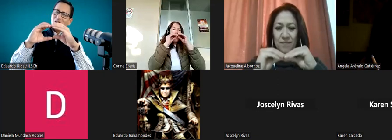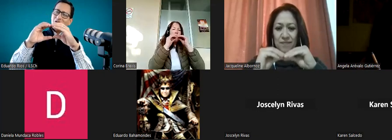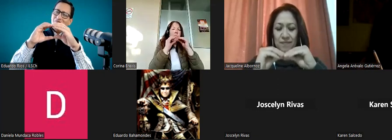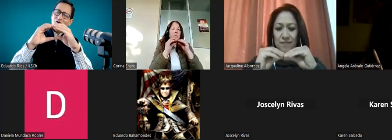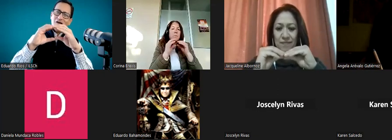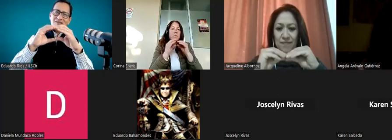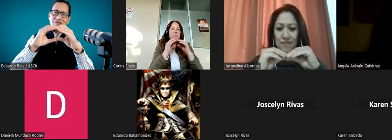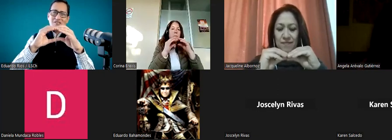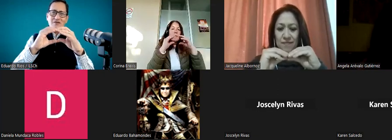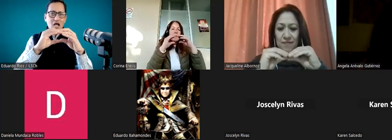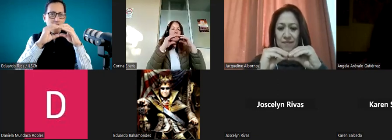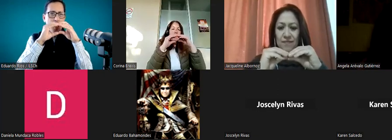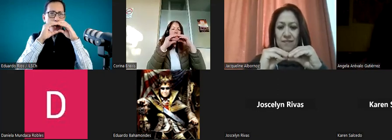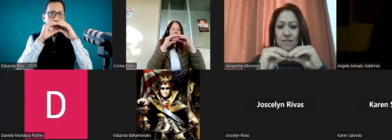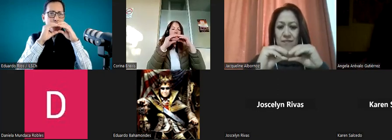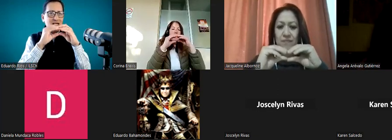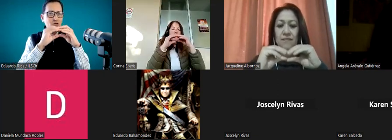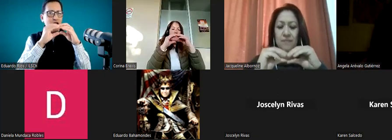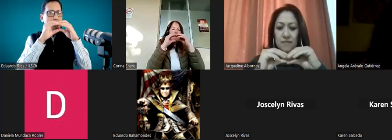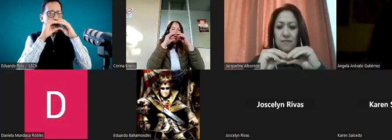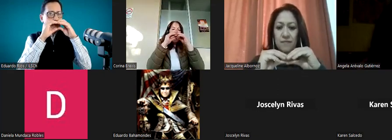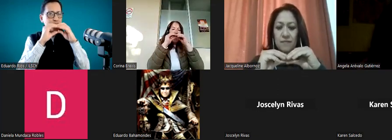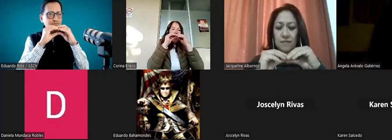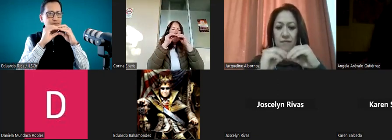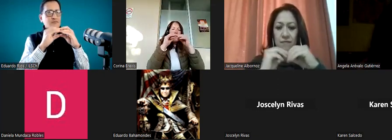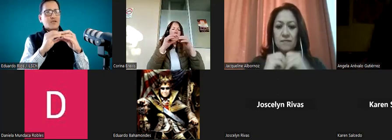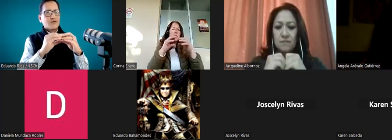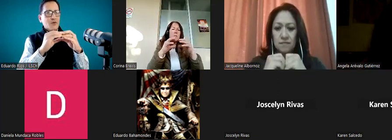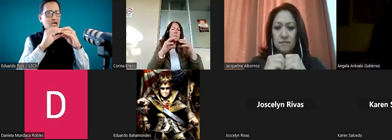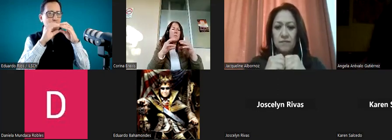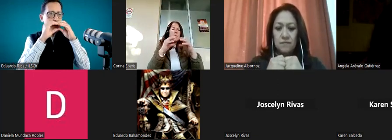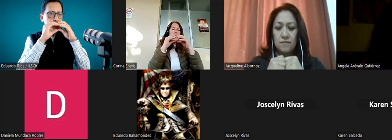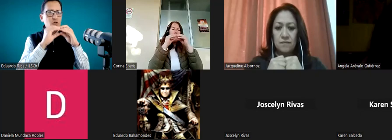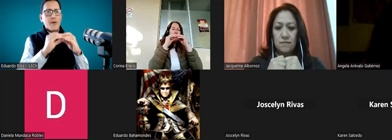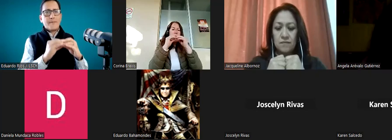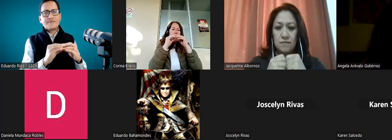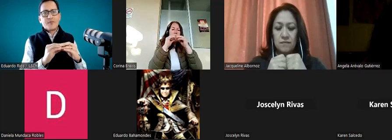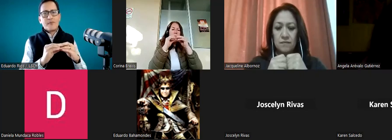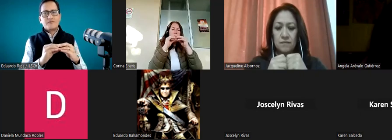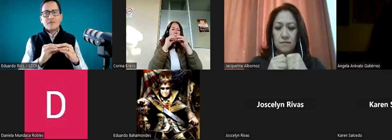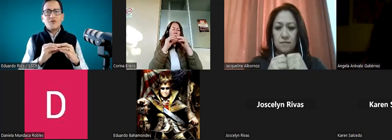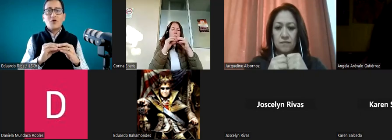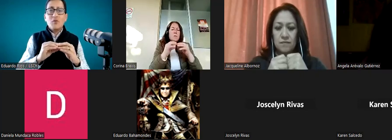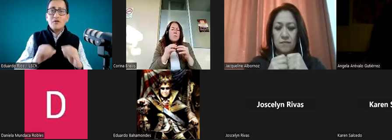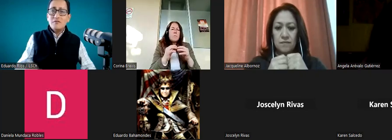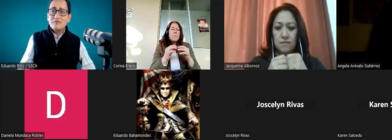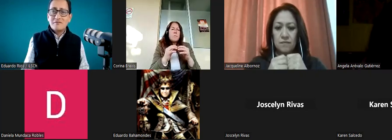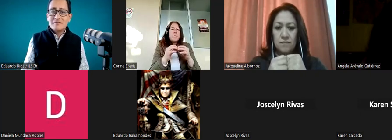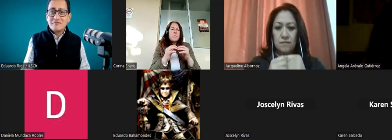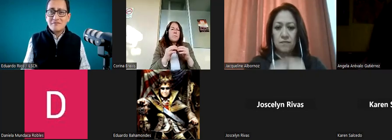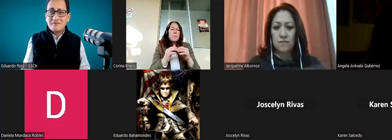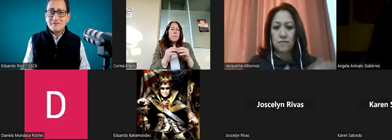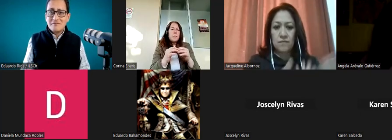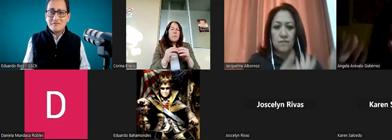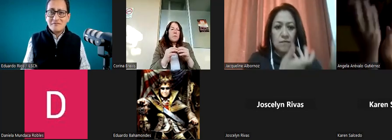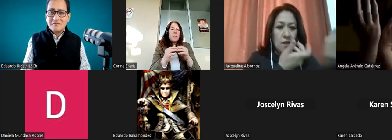Estamos usando la forma del sándwich, ¿verdad? Y la acción es, llevamos a la boca y comemos. ¿Y un completo?